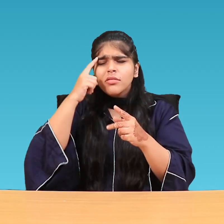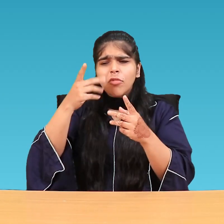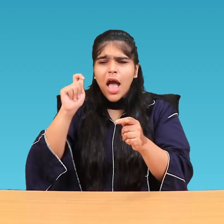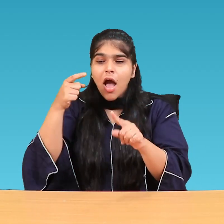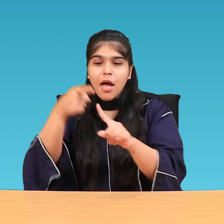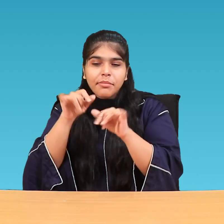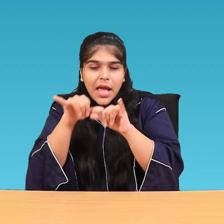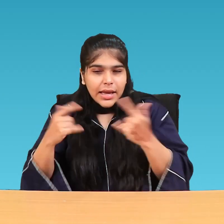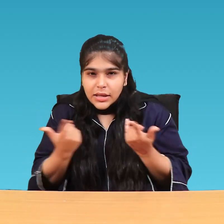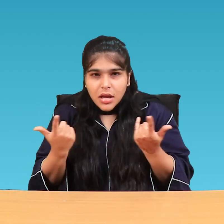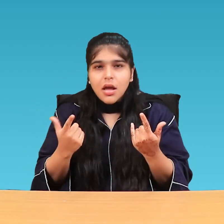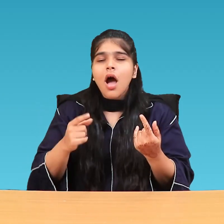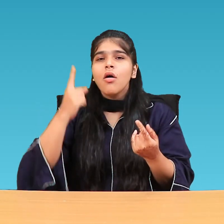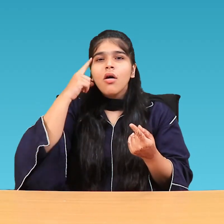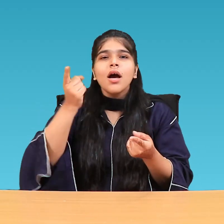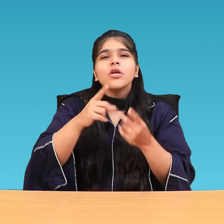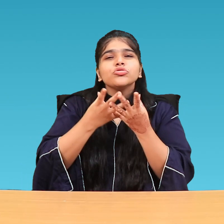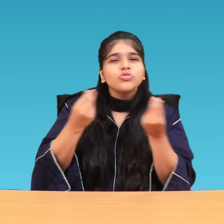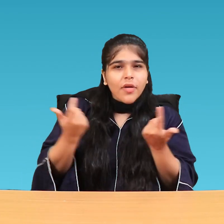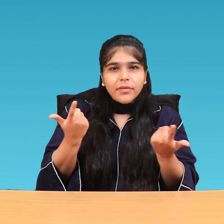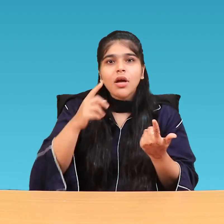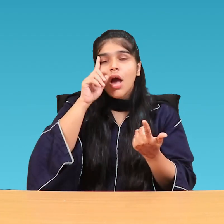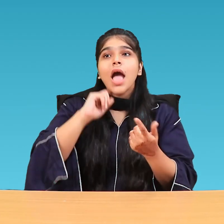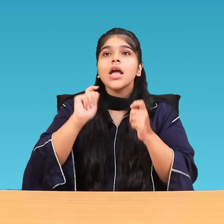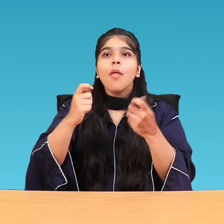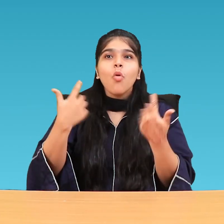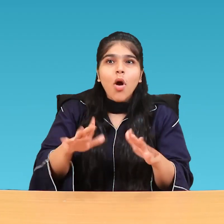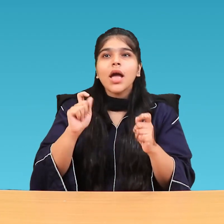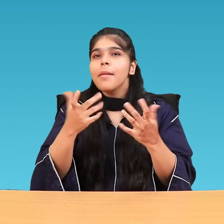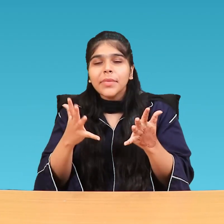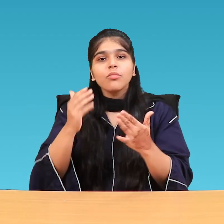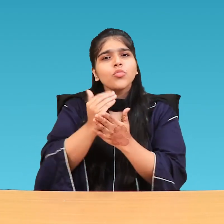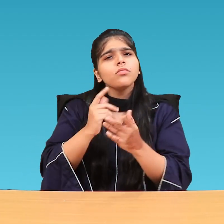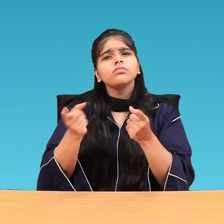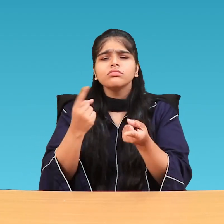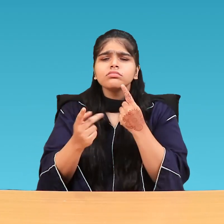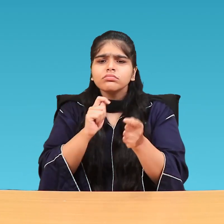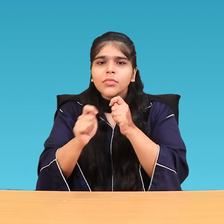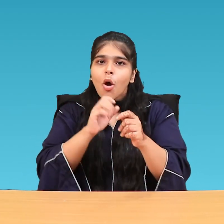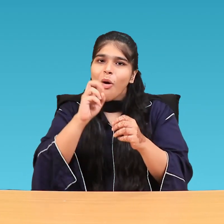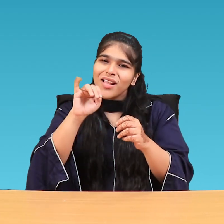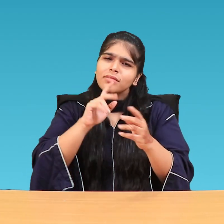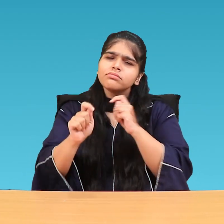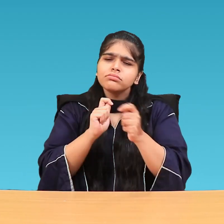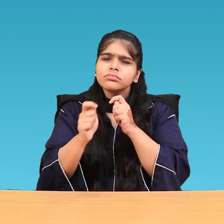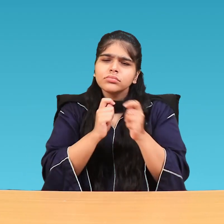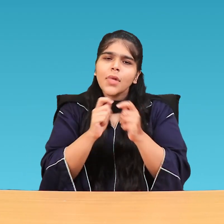ہوگی، کس طریقے کیا ہے اور ابھی تک کیا کام ہوا ہے۔ ہاؤیور یہ ڈسکشن میں کچھ ایسی چیزیں باتیں تھیں جس